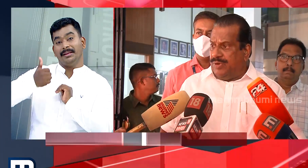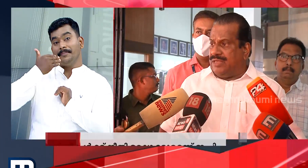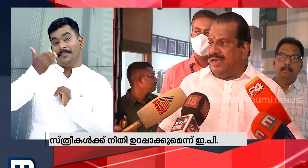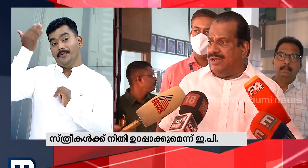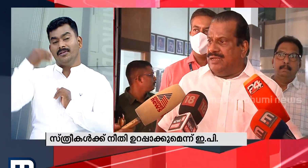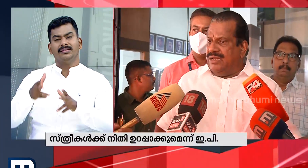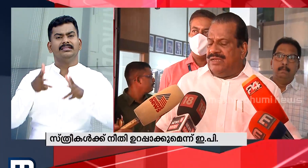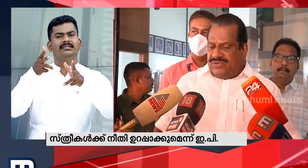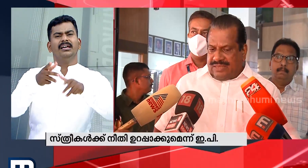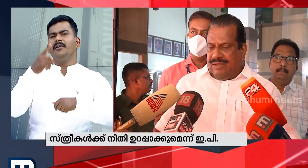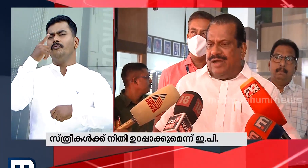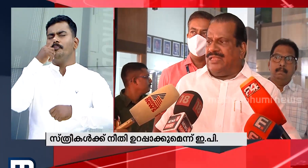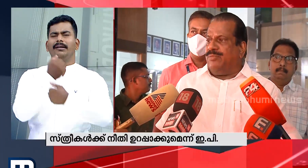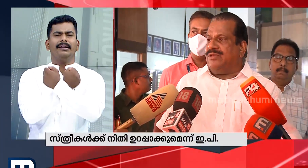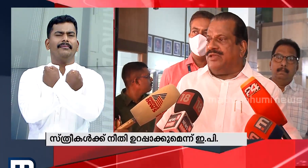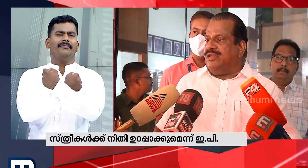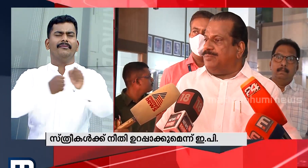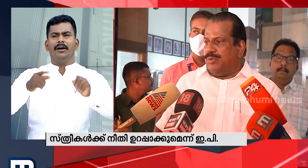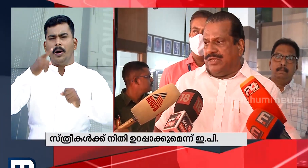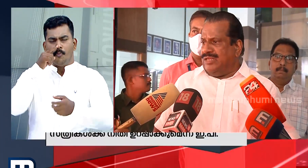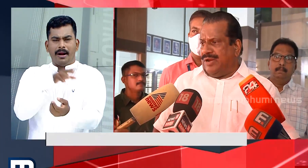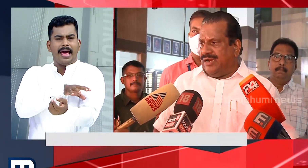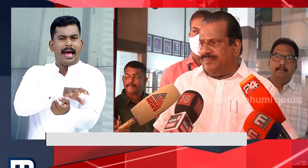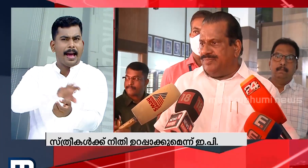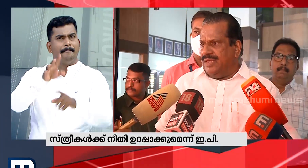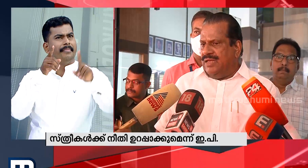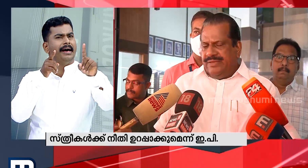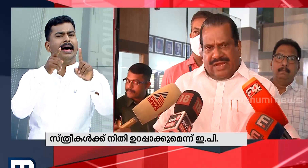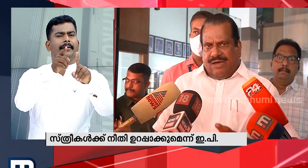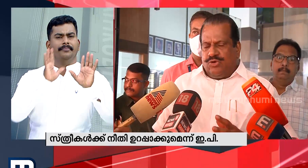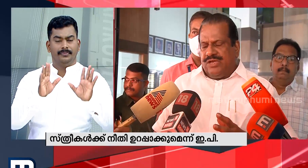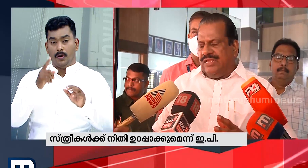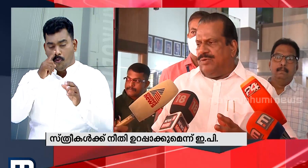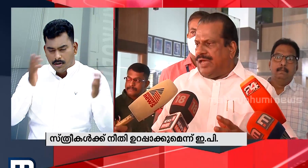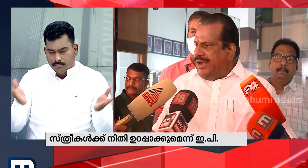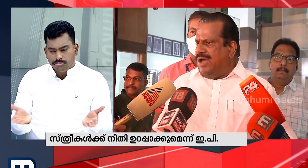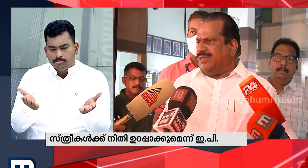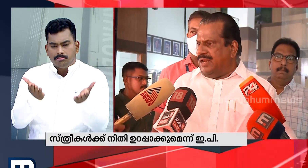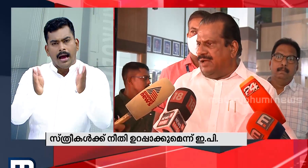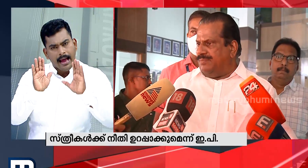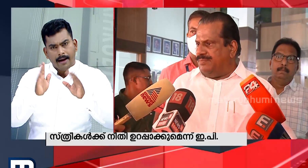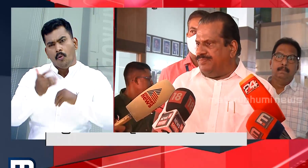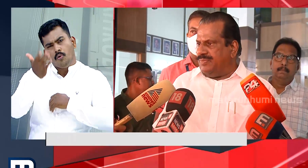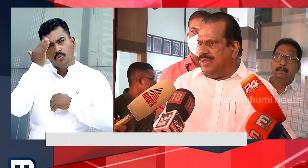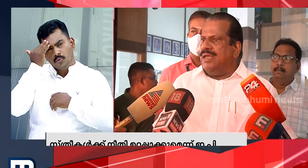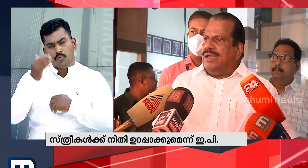സംരക്ഷണം ഉറപ്പുവരുത്താൻ ശക്തമായ നിലപാട് സ്വീകരിച്ച് പ്രവർത്തിക്കുന്നവരാണ്. ഞങ്ങളെക്കുറിച്ച് അറിയുന്നവർക്കെല്ലാം